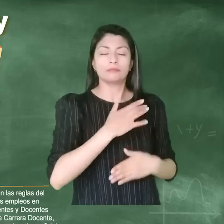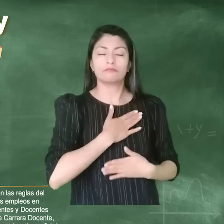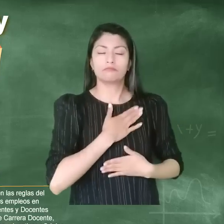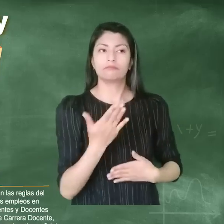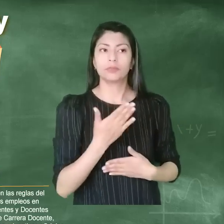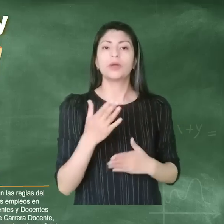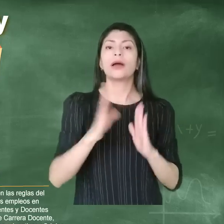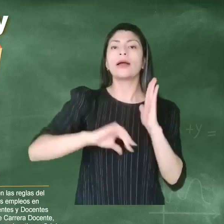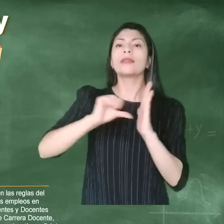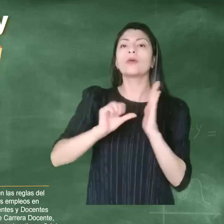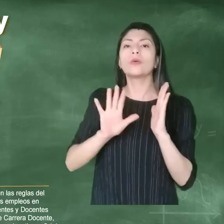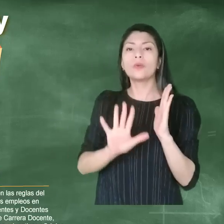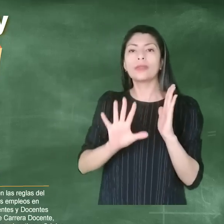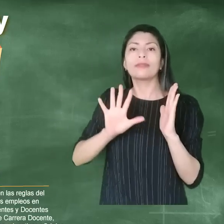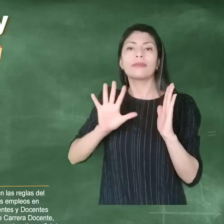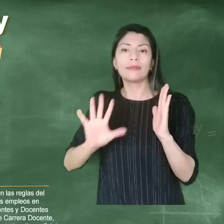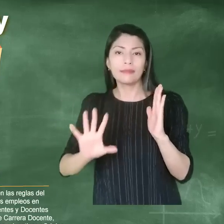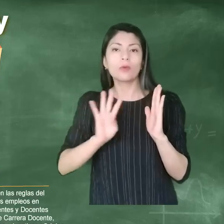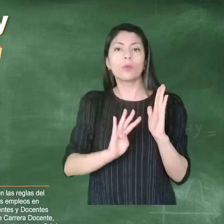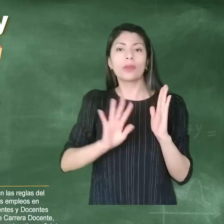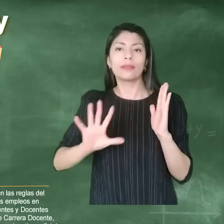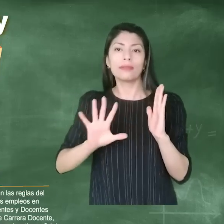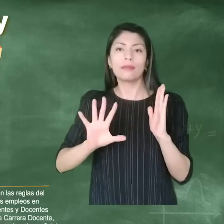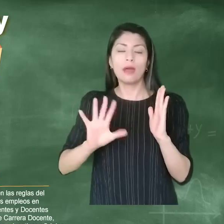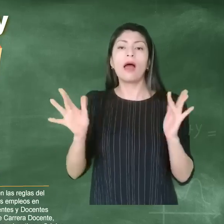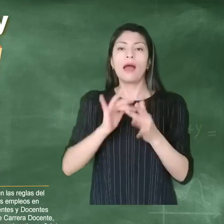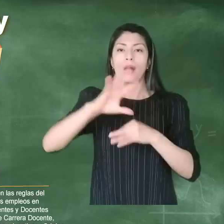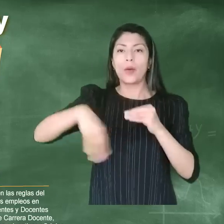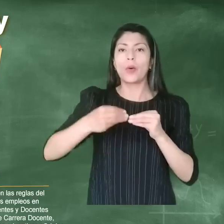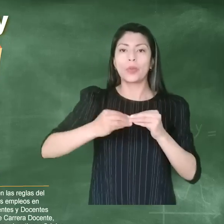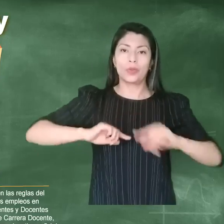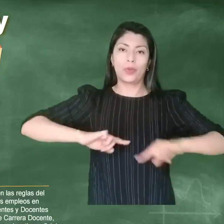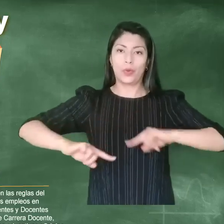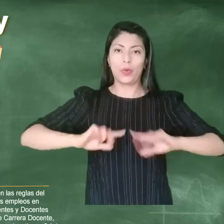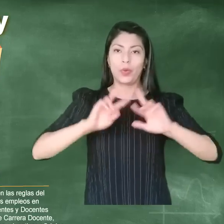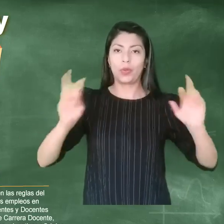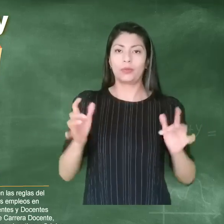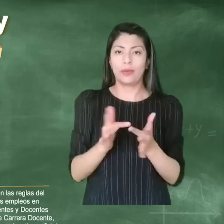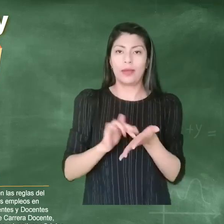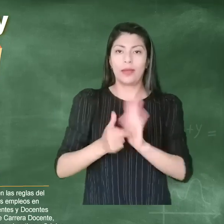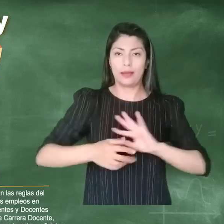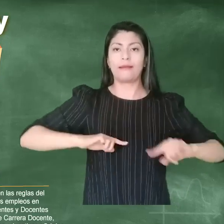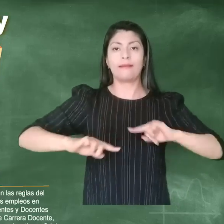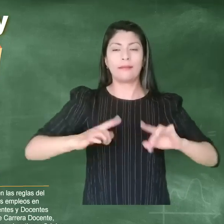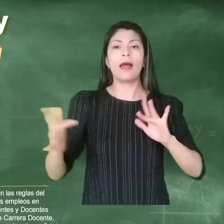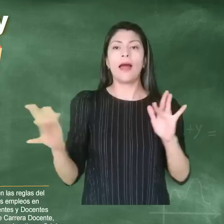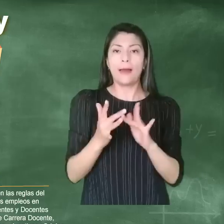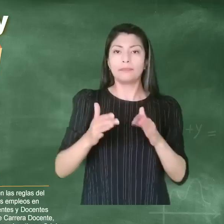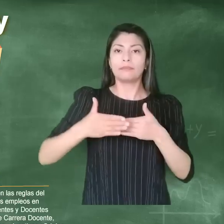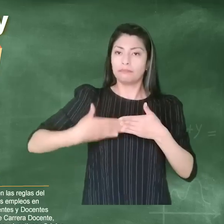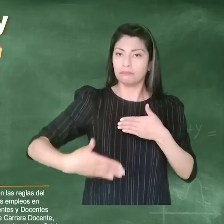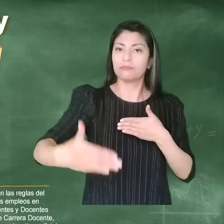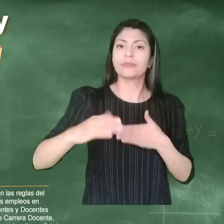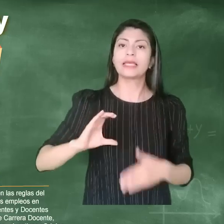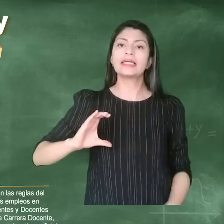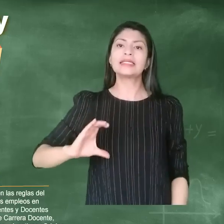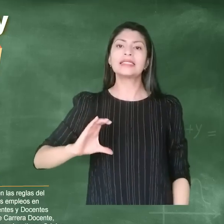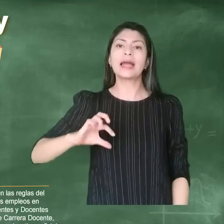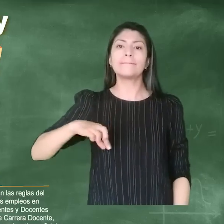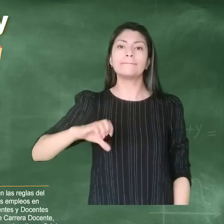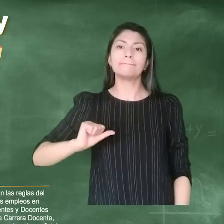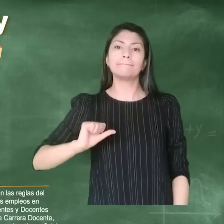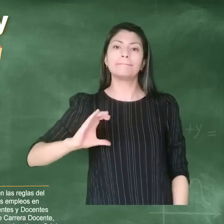lo previsto por el artículo 45 del Código de Procedimiento Administrativo y Contencioso Administrativo,